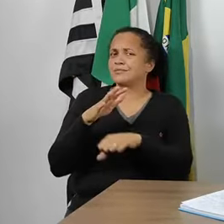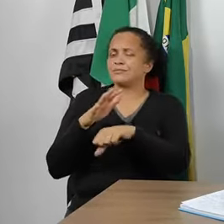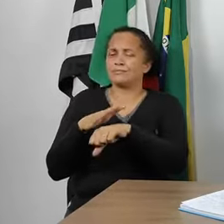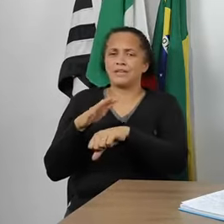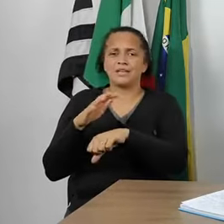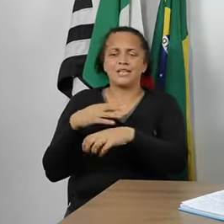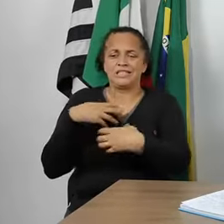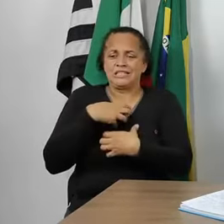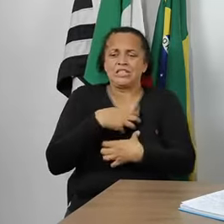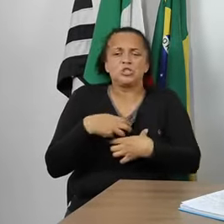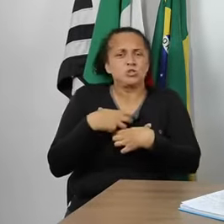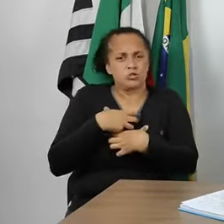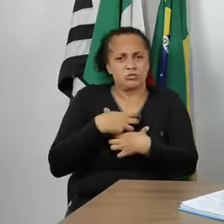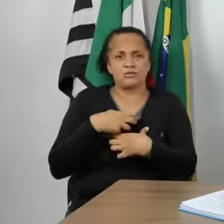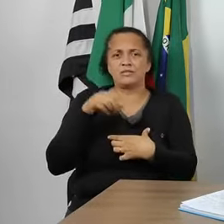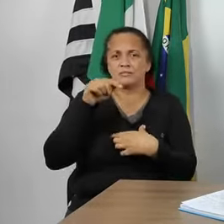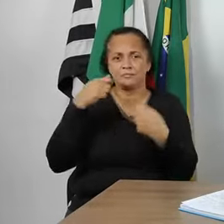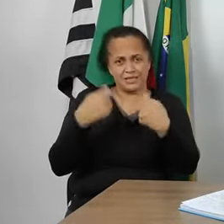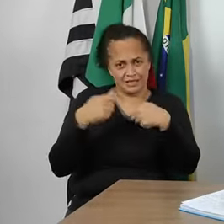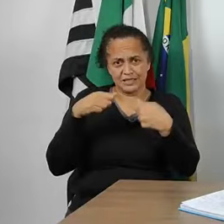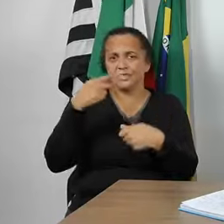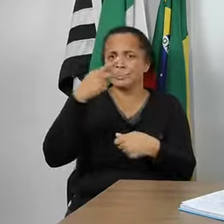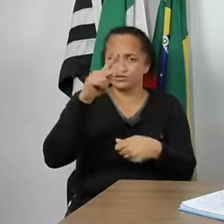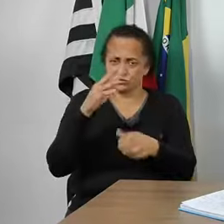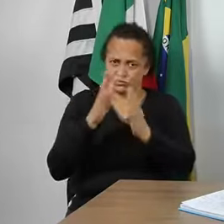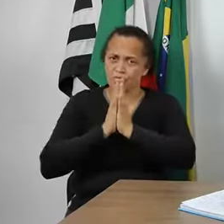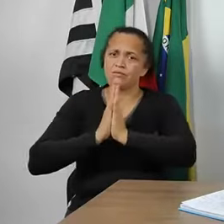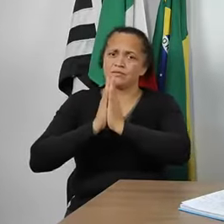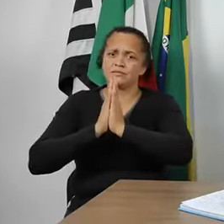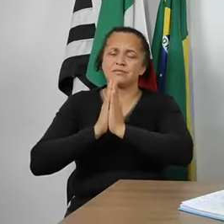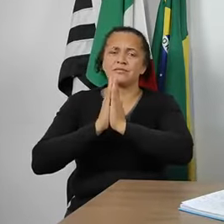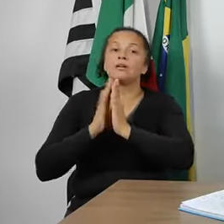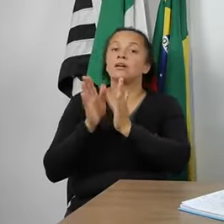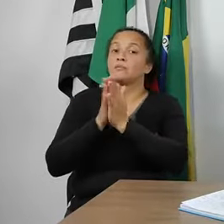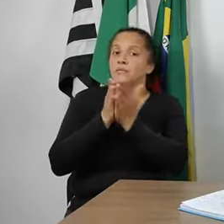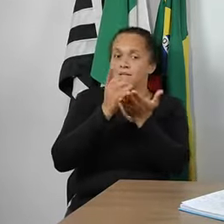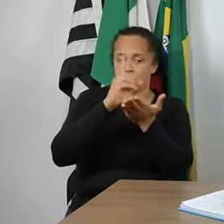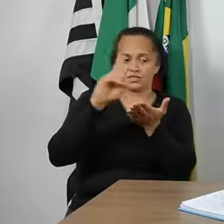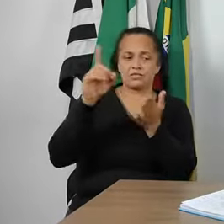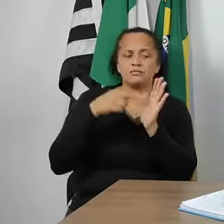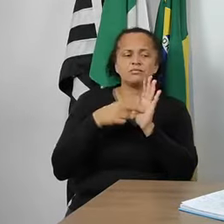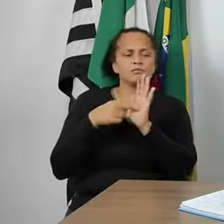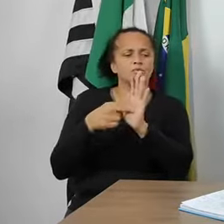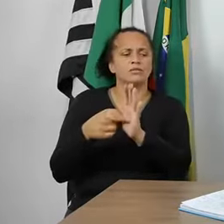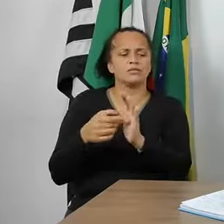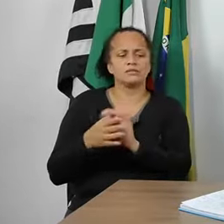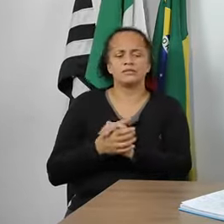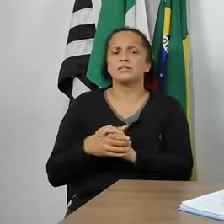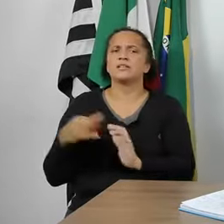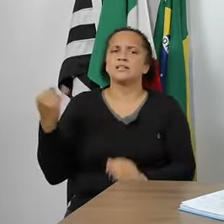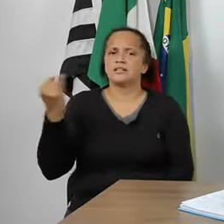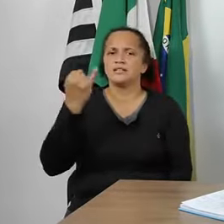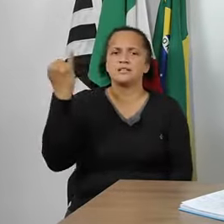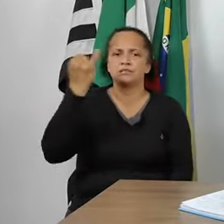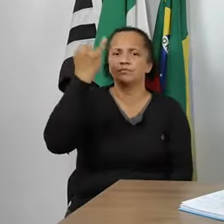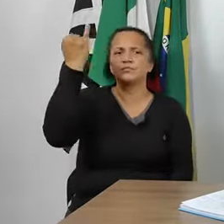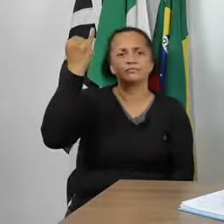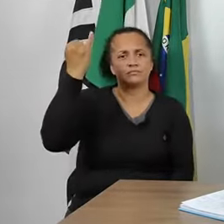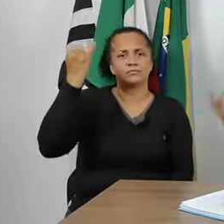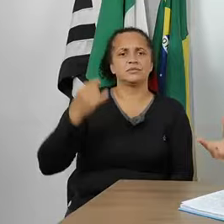Então, a palavra nos ensina e nos orienta. Existem inúmeros versículos que falam da importância